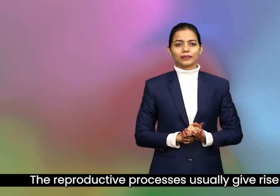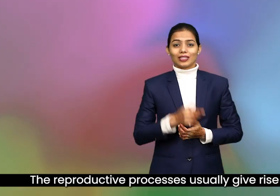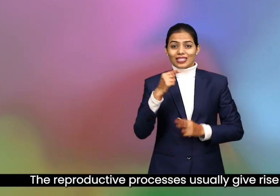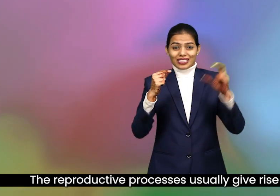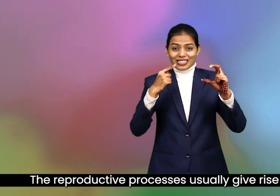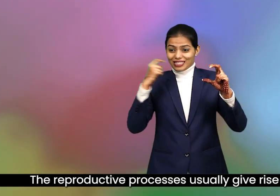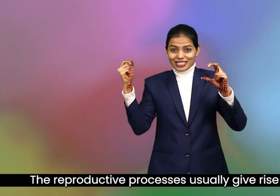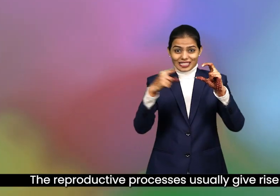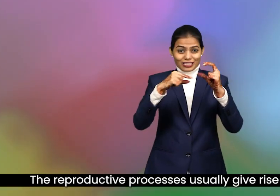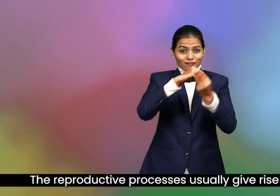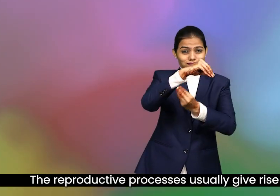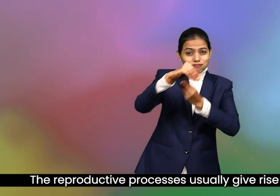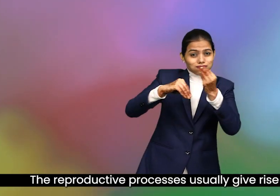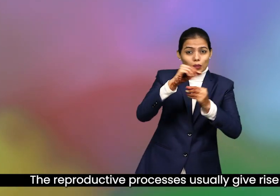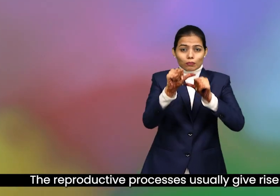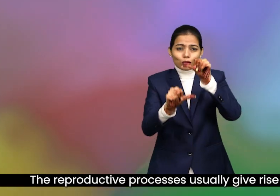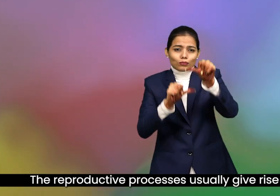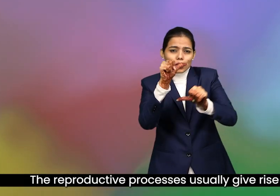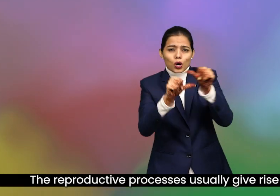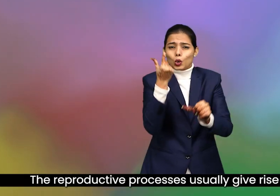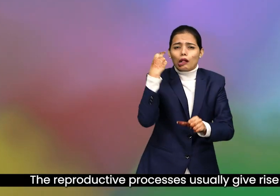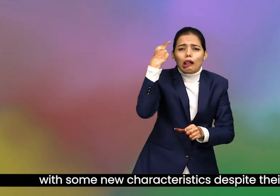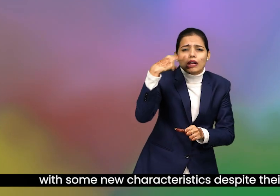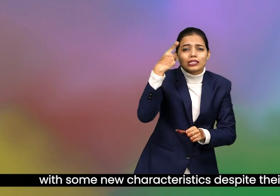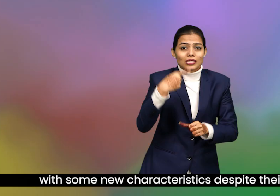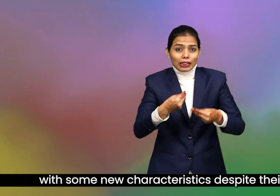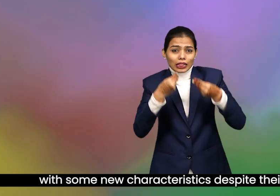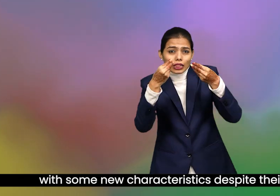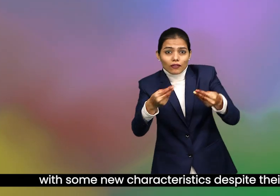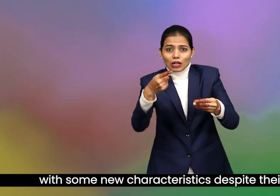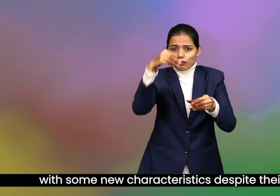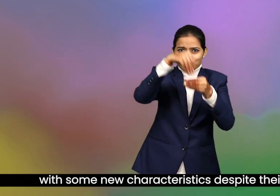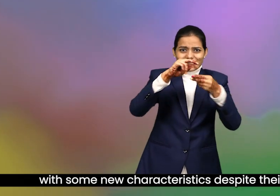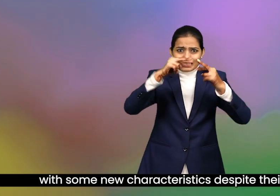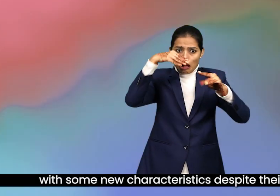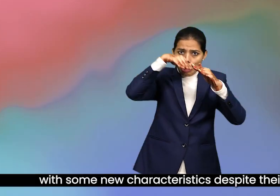இனப்பெருக்க செயல்முறைகள் பொதுவாக சில புதிய குணாதிசயங்களை கொண்ட நபர்களுக்கு